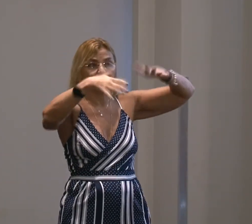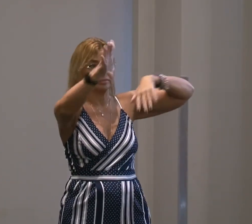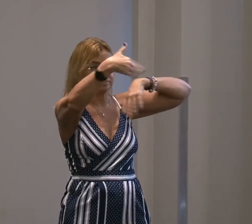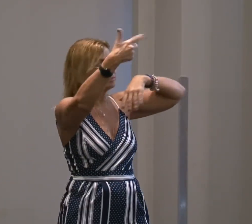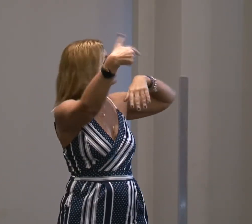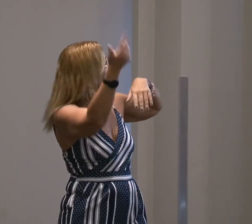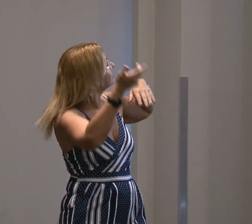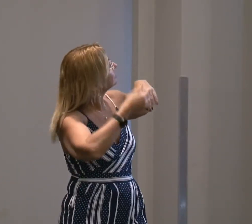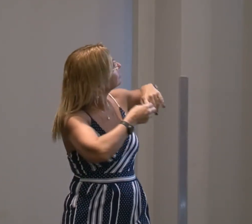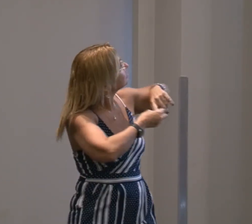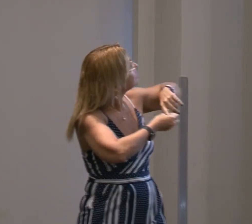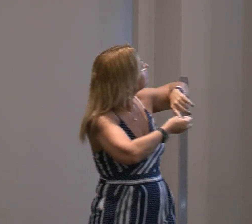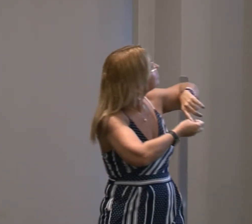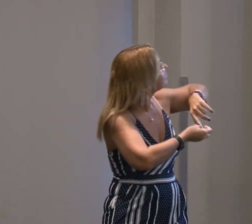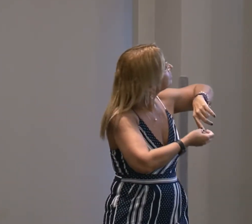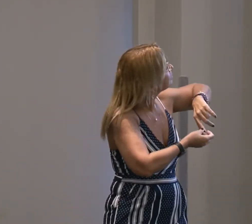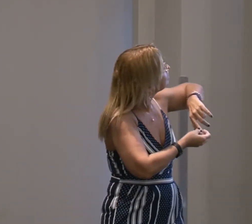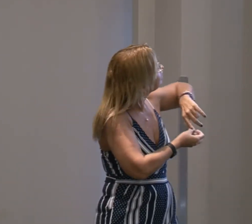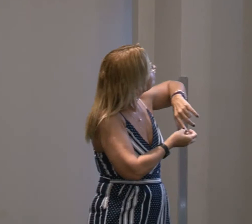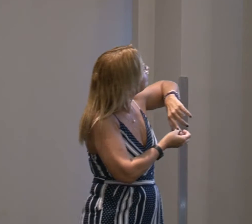Eu já expliquei, pode passar?